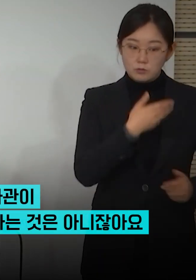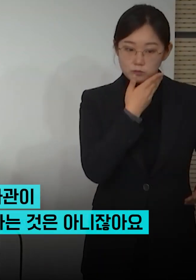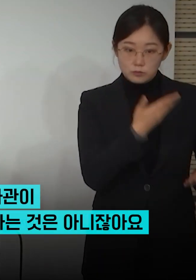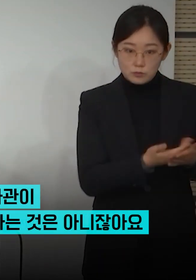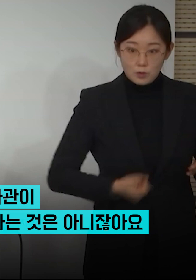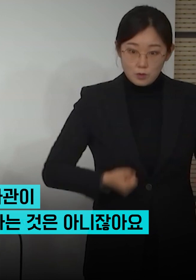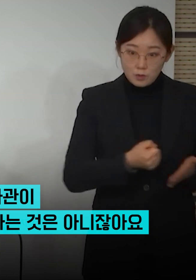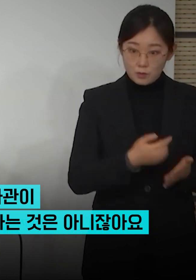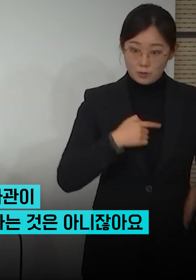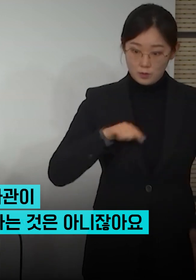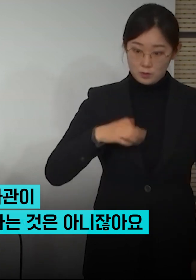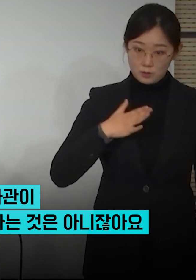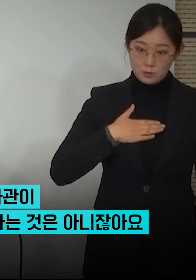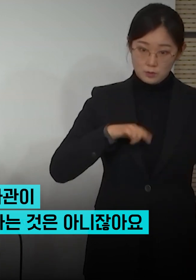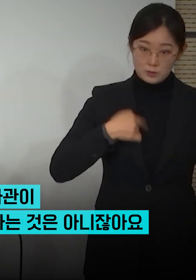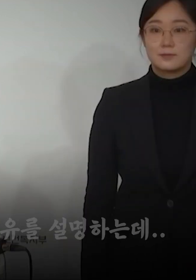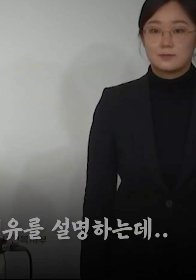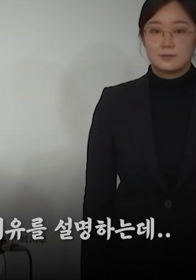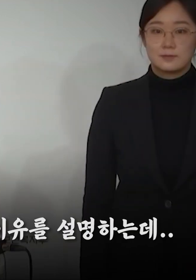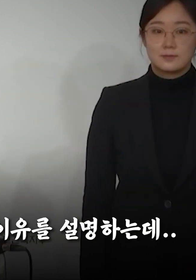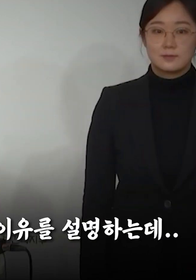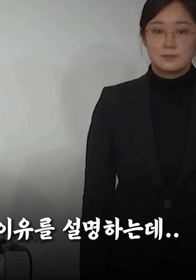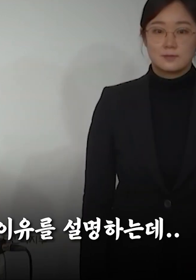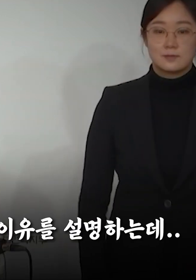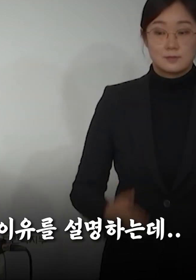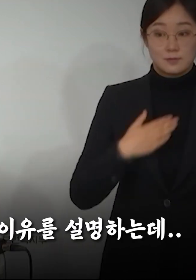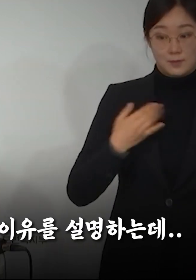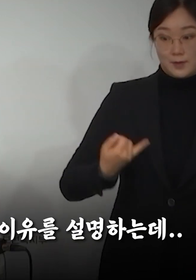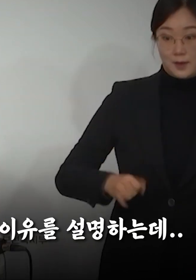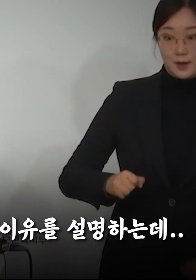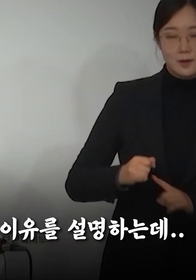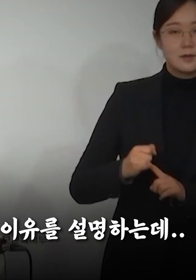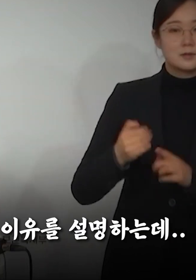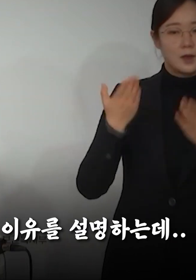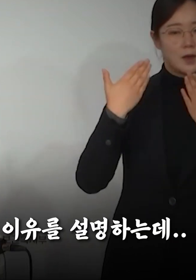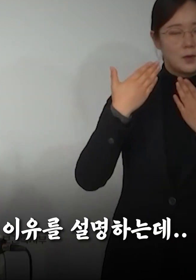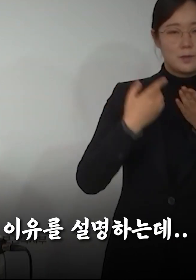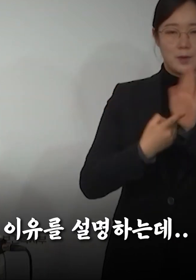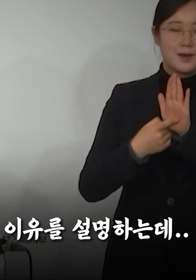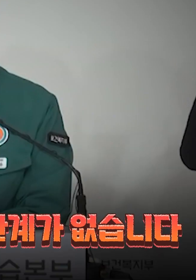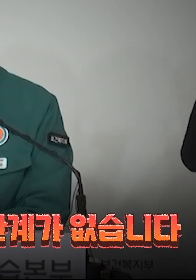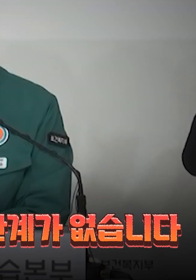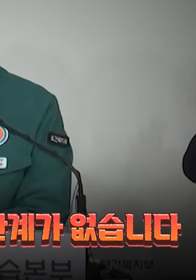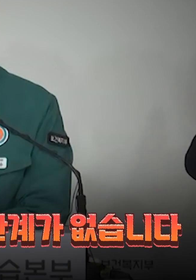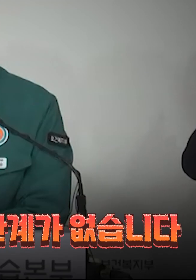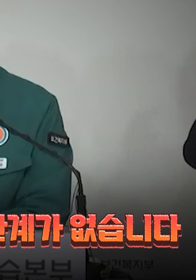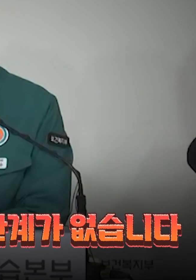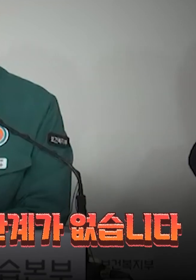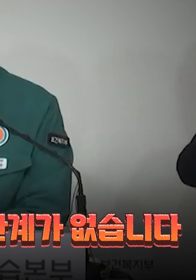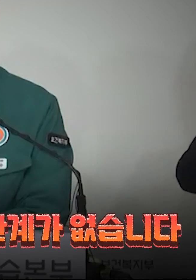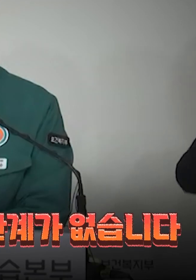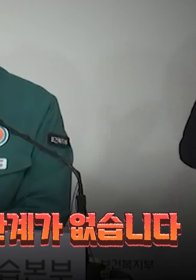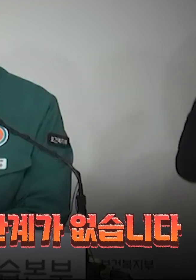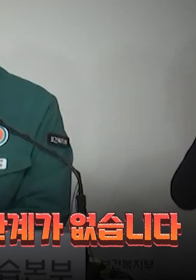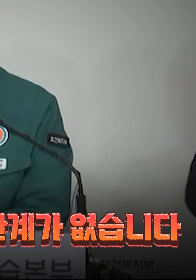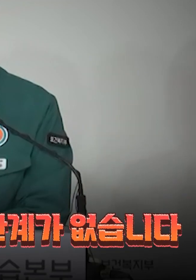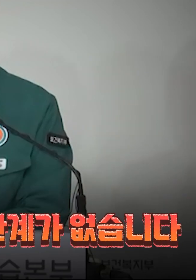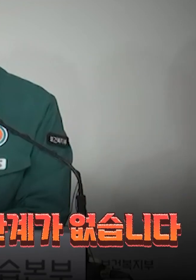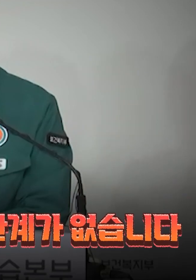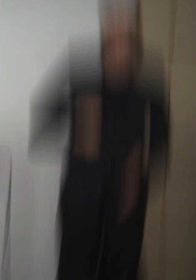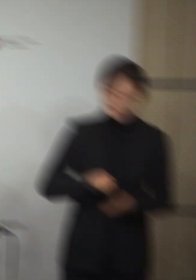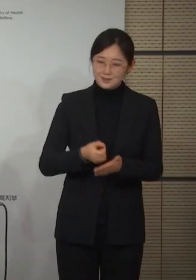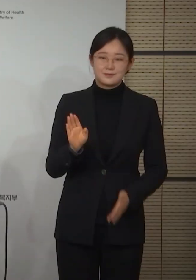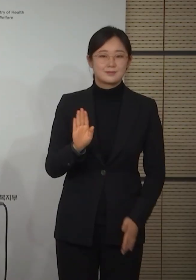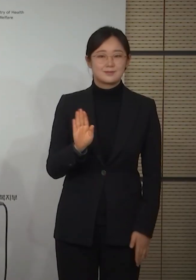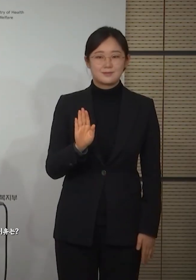결정을 혼자 다 결정하는 건 아니잖아요. 저희 딸은 뭐 학교는 밝히지 않겠습니다만은 국내 입시와는 전혀 관계가 없다는